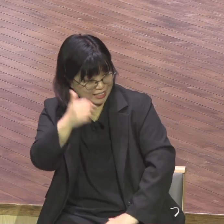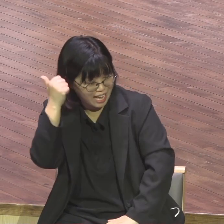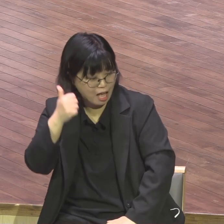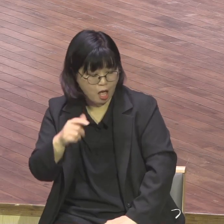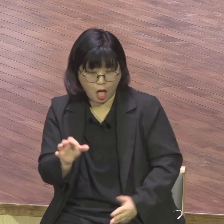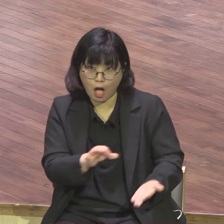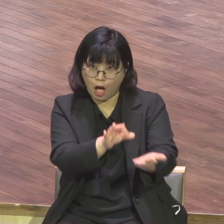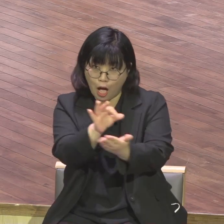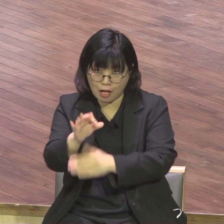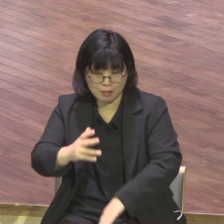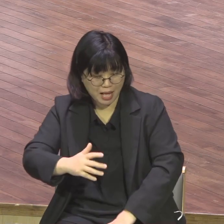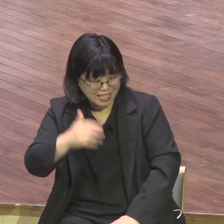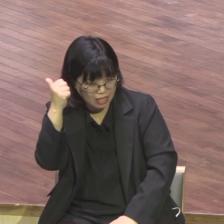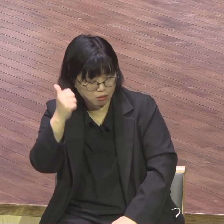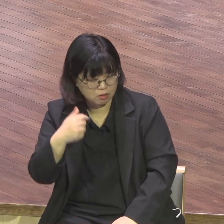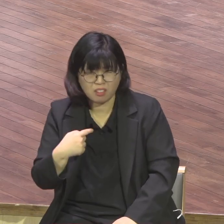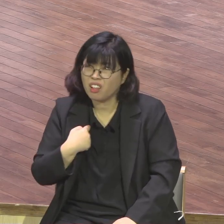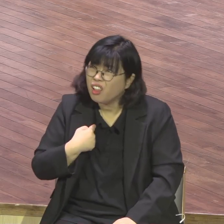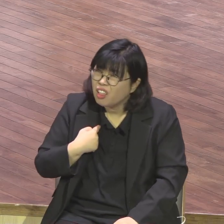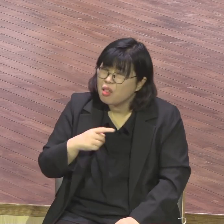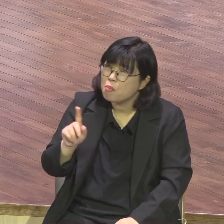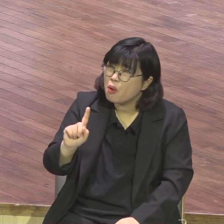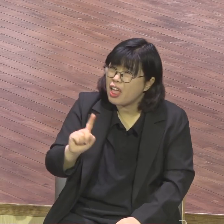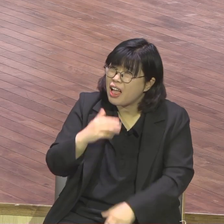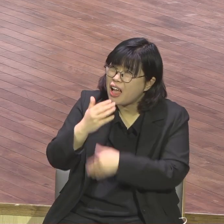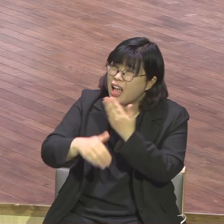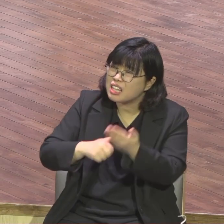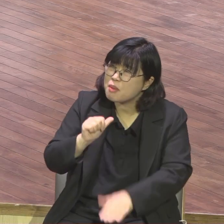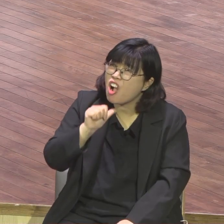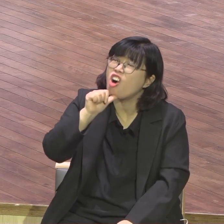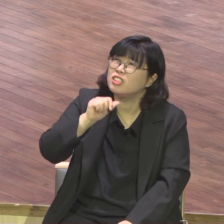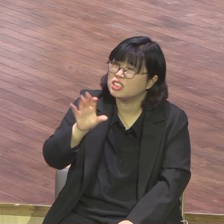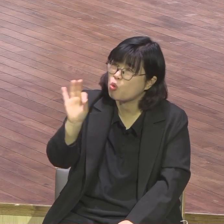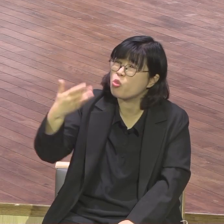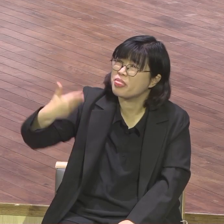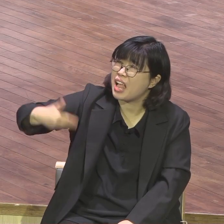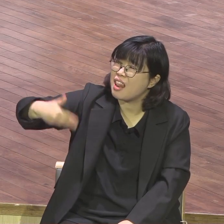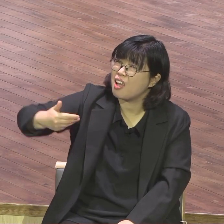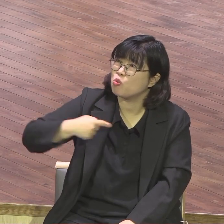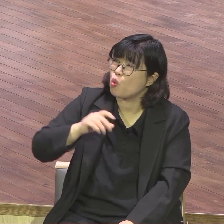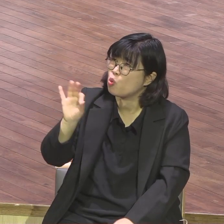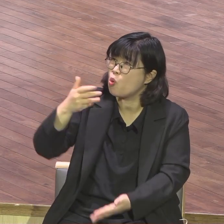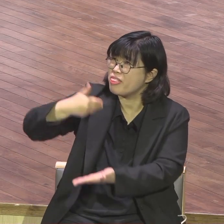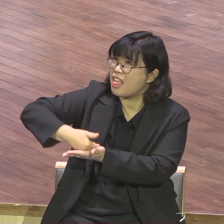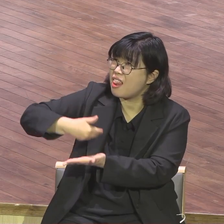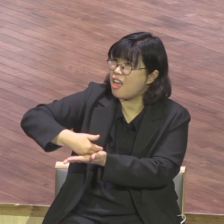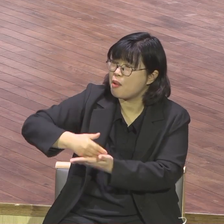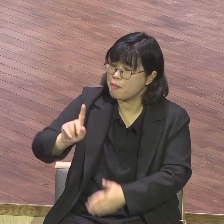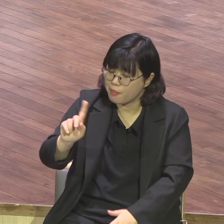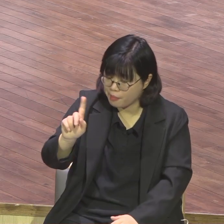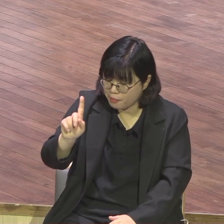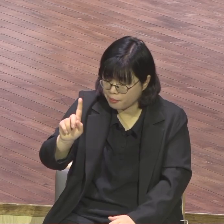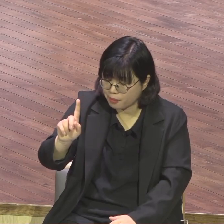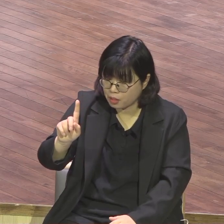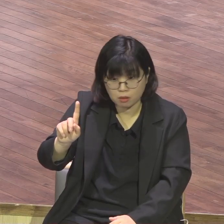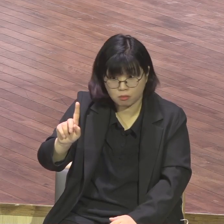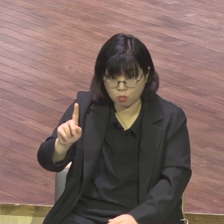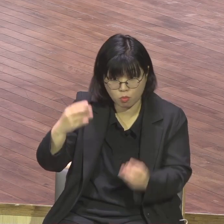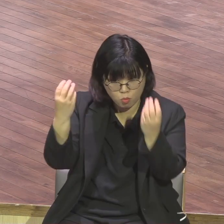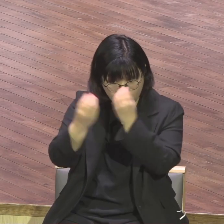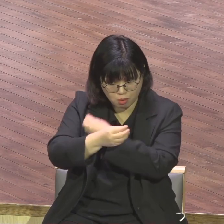통해서 구걸하듯이 모아갖고 교회 건축합니까? 전부 다 축복을 주기 위한 과정인 줄 믿으시